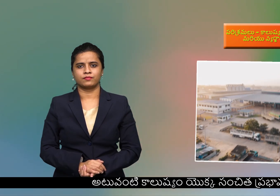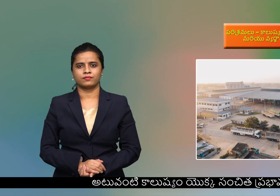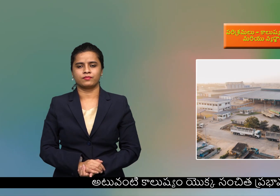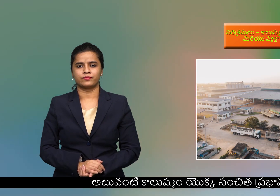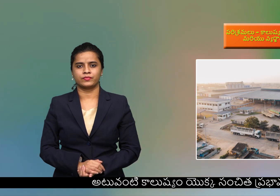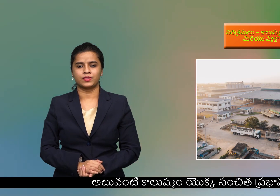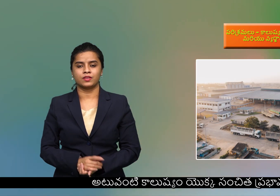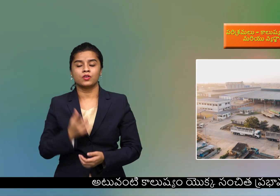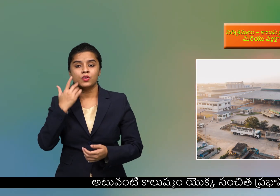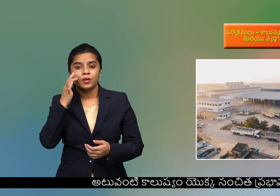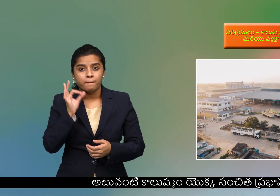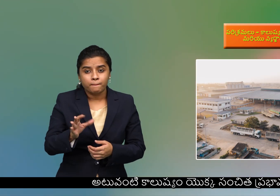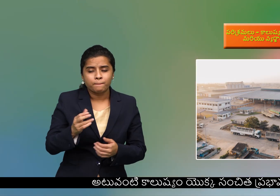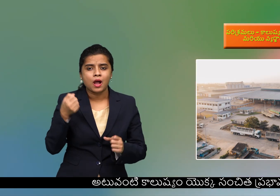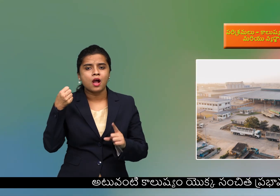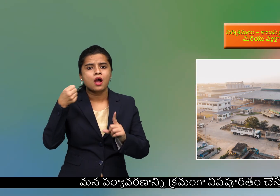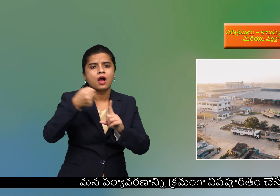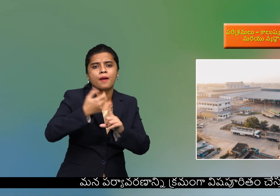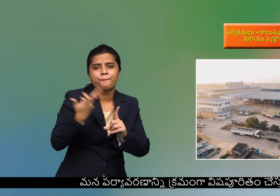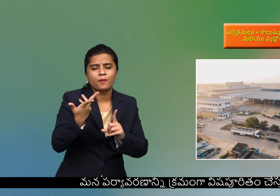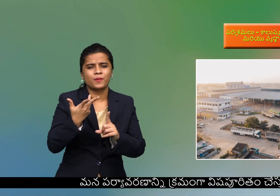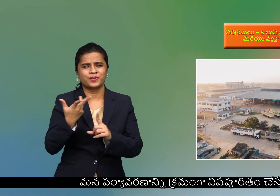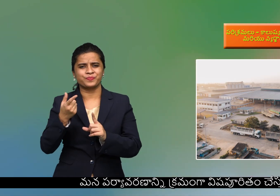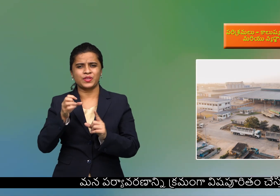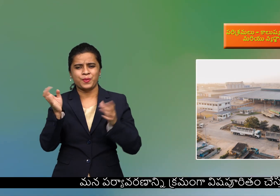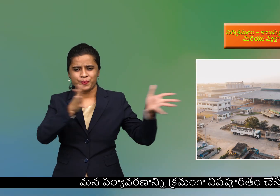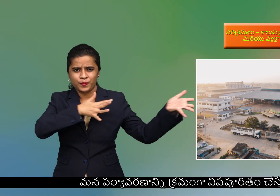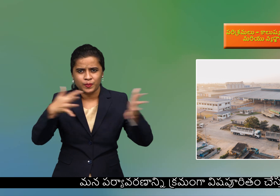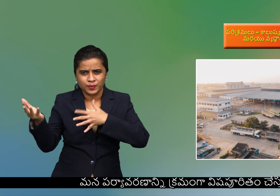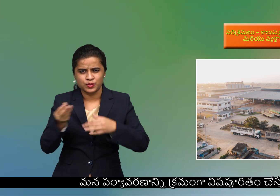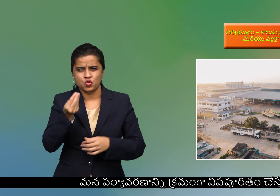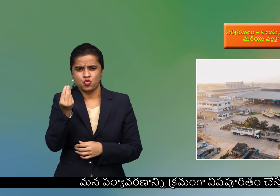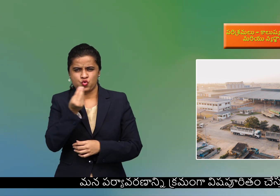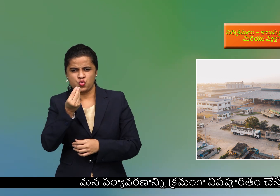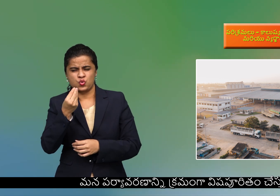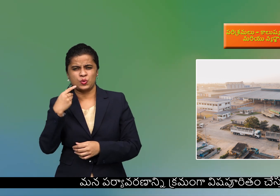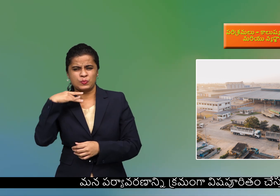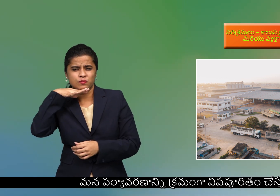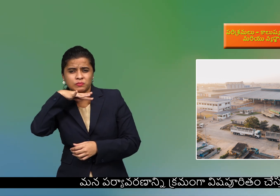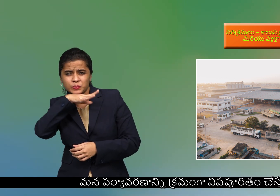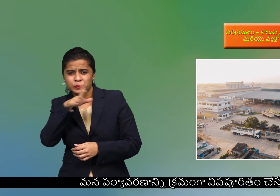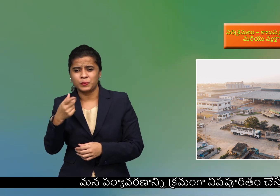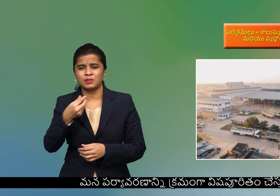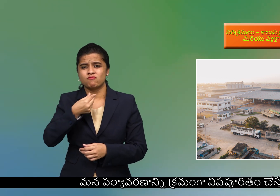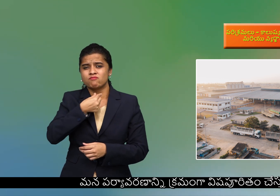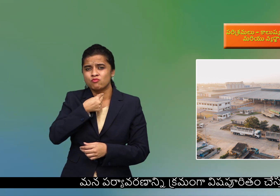అటువంటి కాలుష్యం యొక్క సంచిత ప్రభావం మన పర్యావరణాన్ని క్రమంగా విషపూరితం చేస్తుంది.